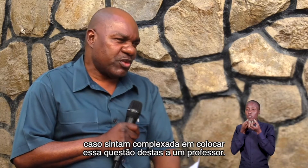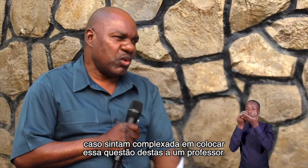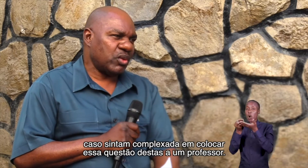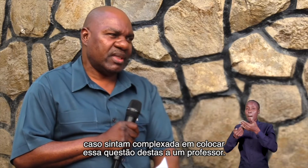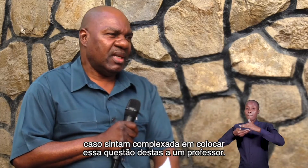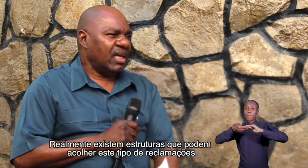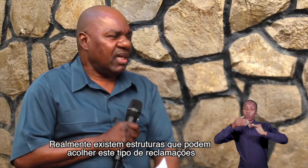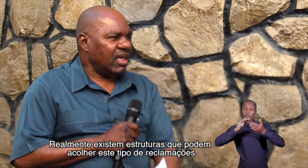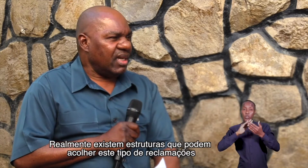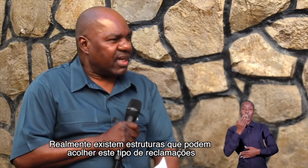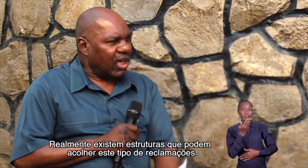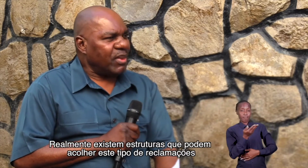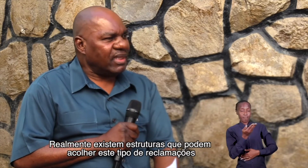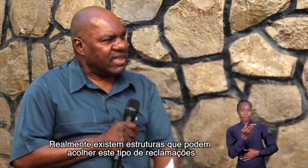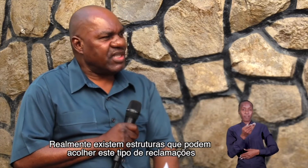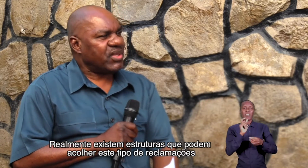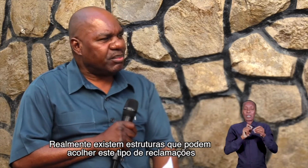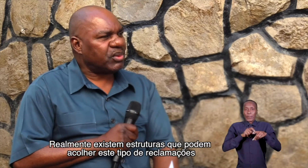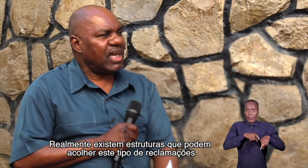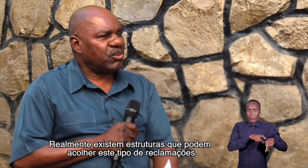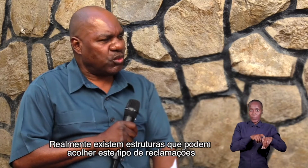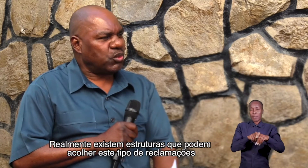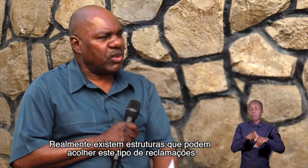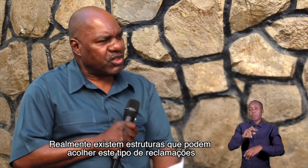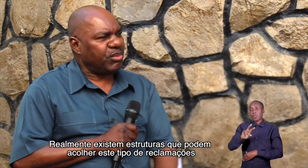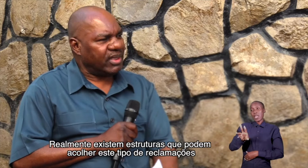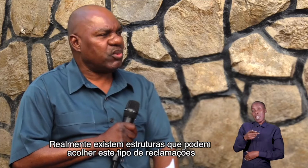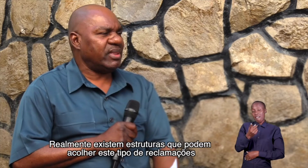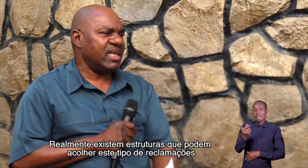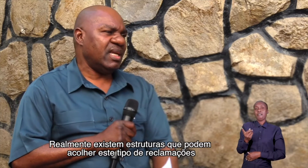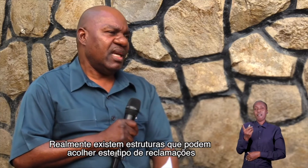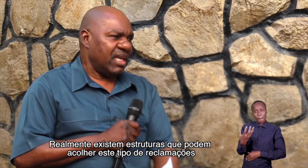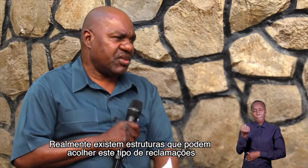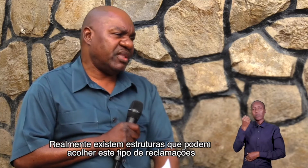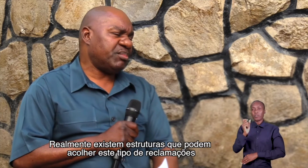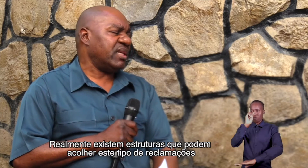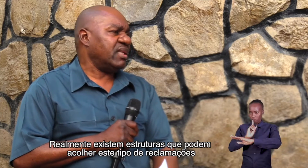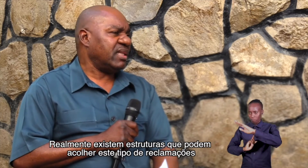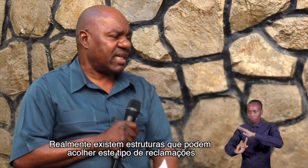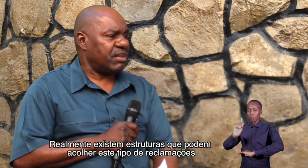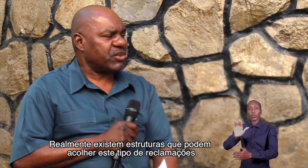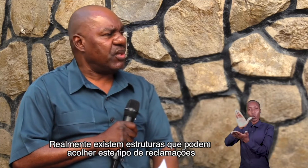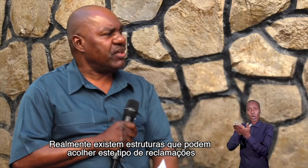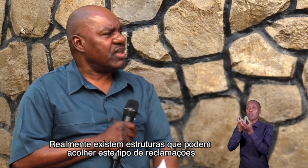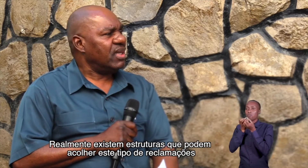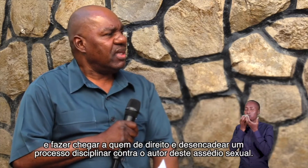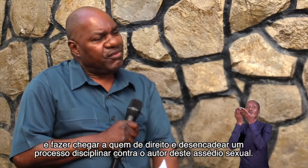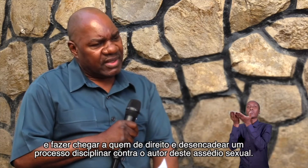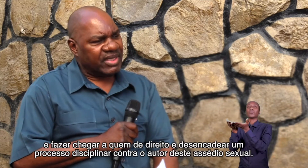professor. Realmente existem, portanto, estruturas que podem acolher este tipo de reclamações e fazer